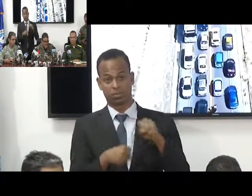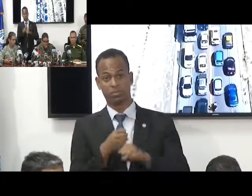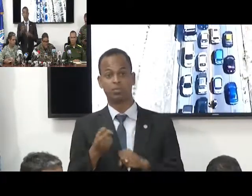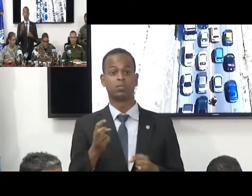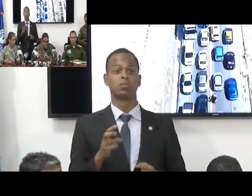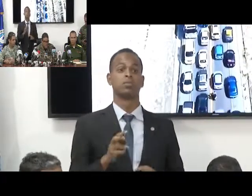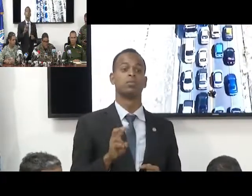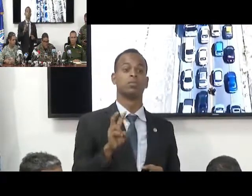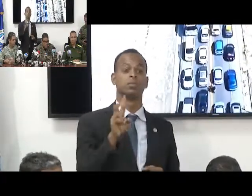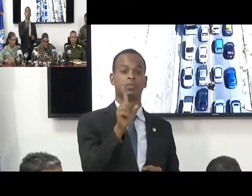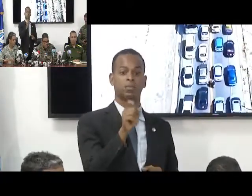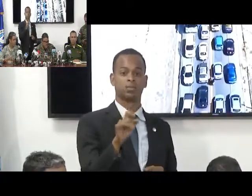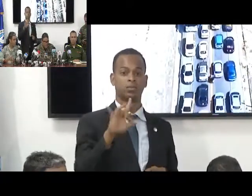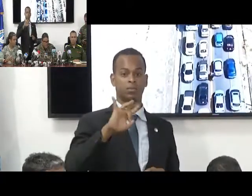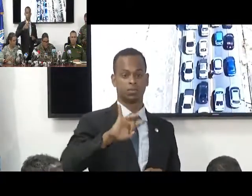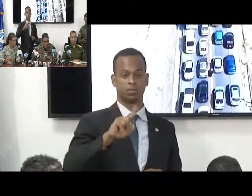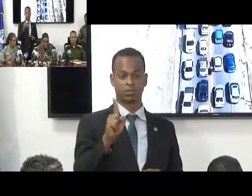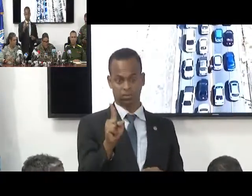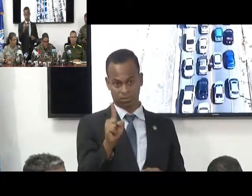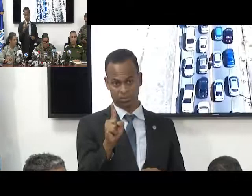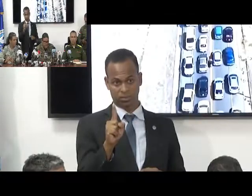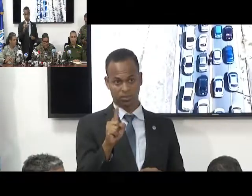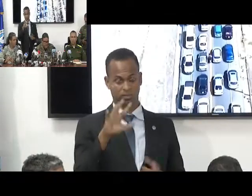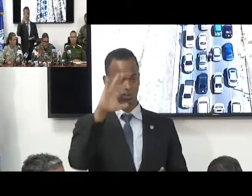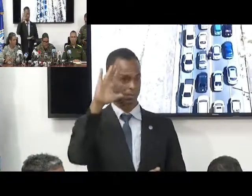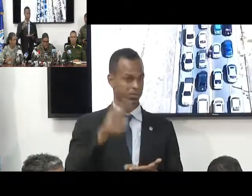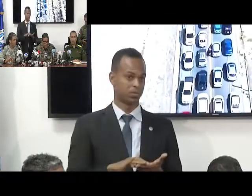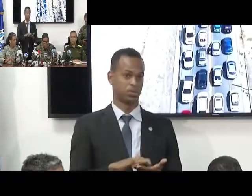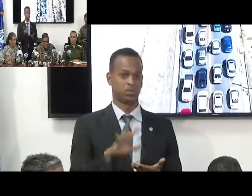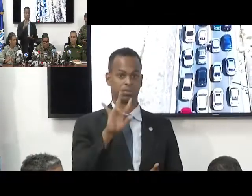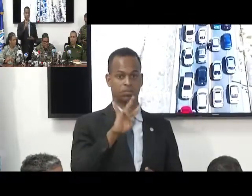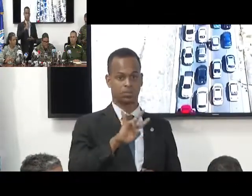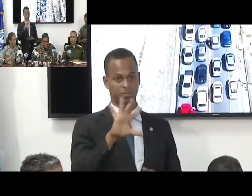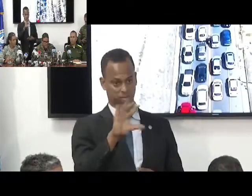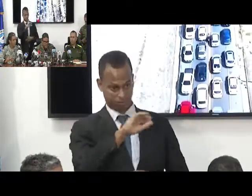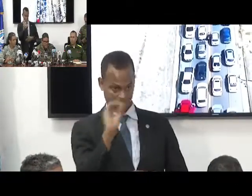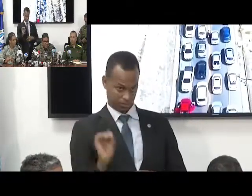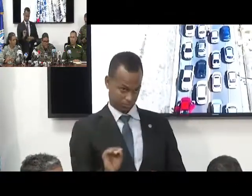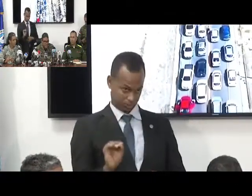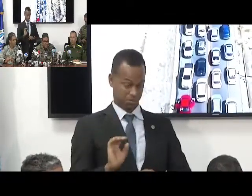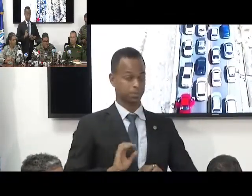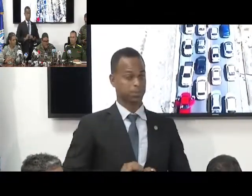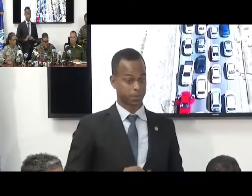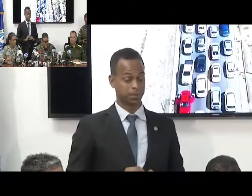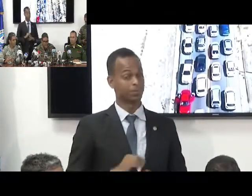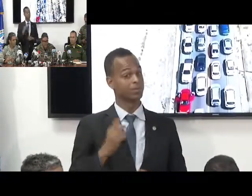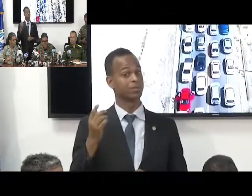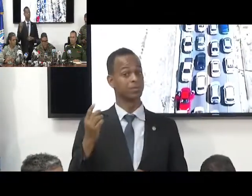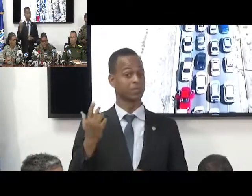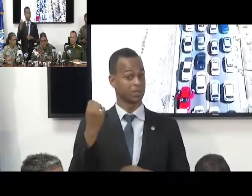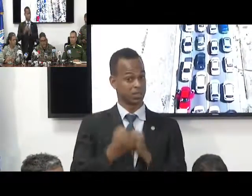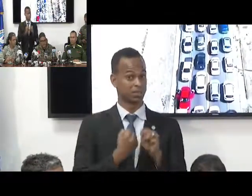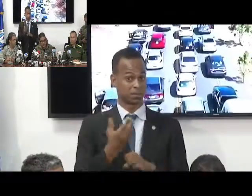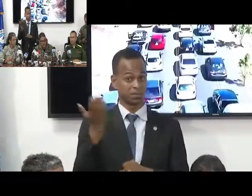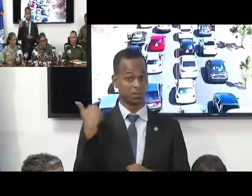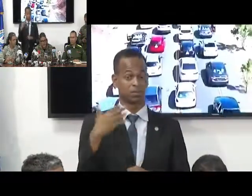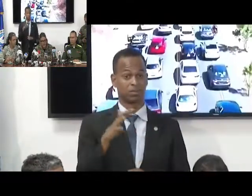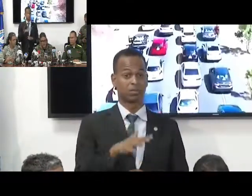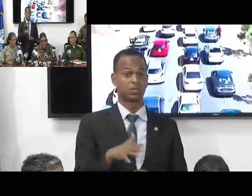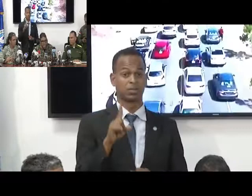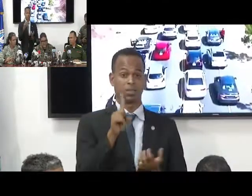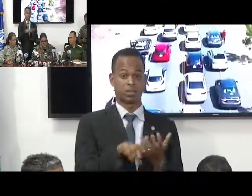se registraron 181 para una reducción de un 75%. En el operativo del año pasado hubo